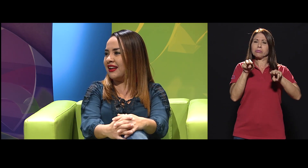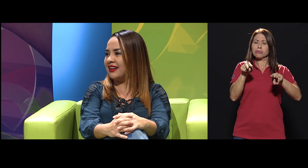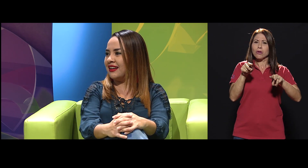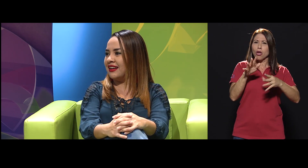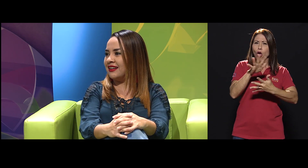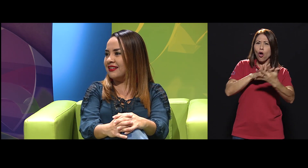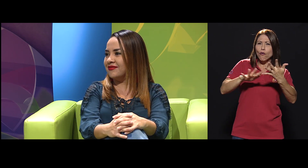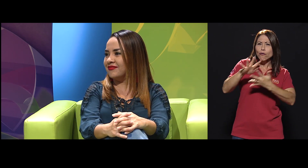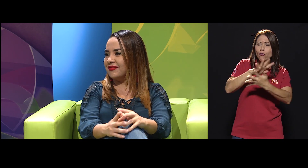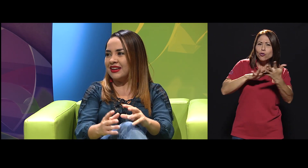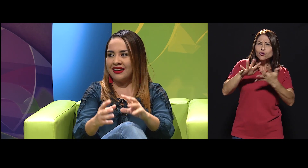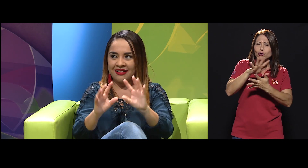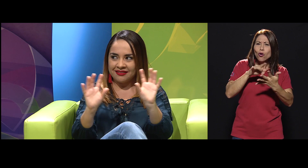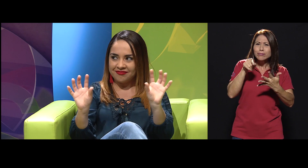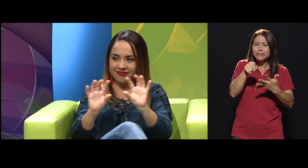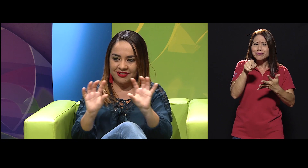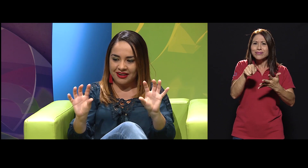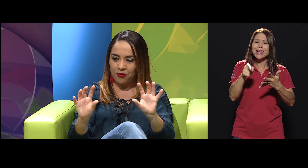¿verdad?